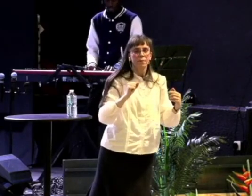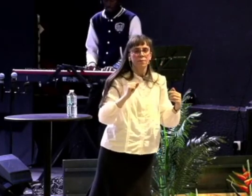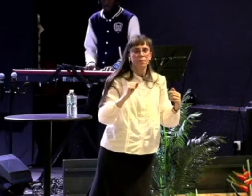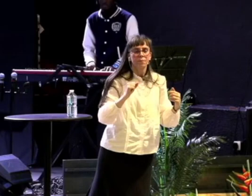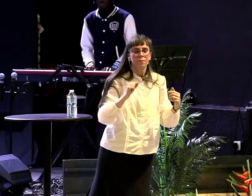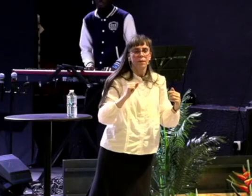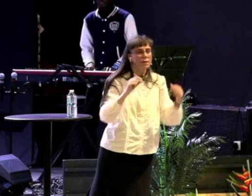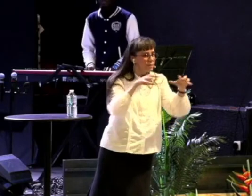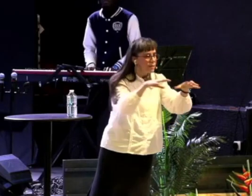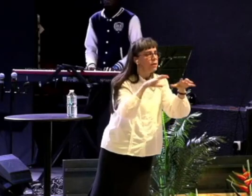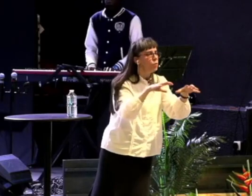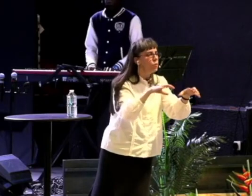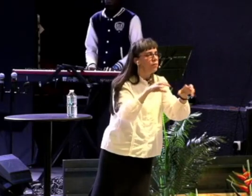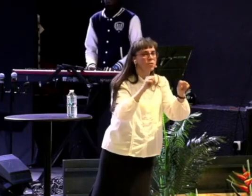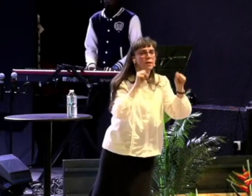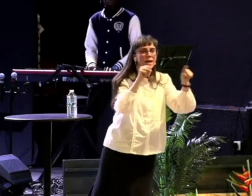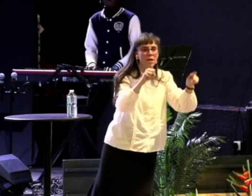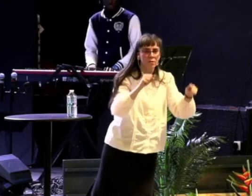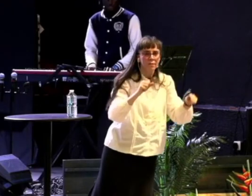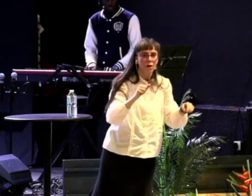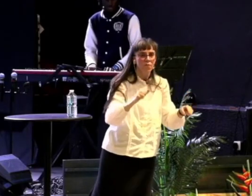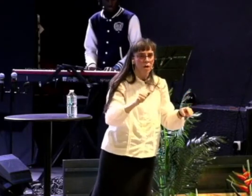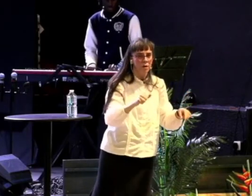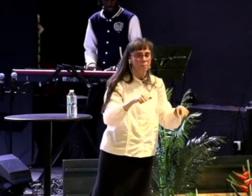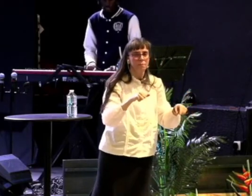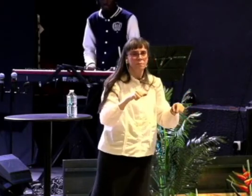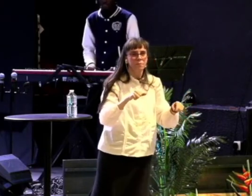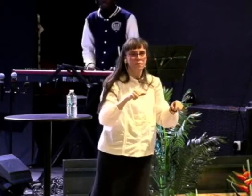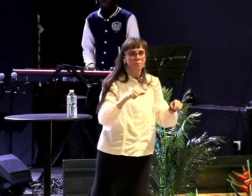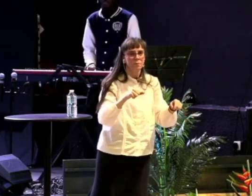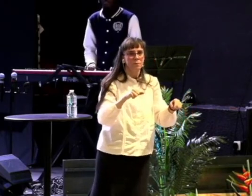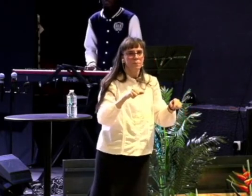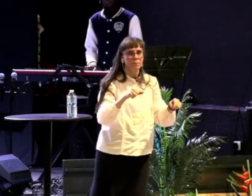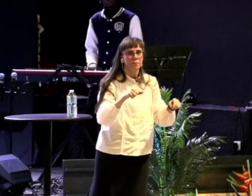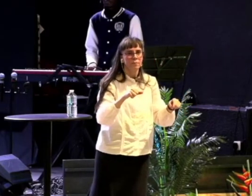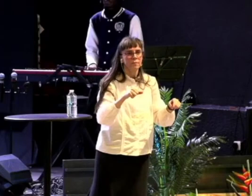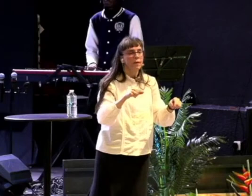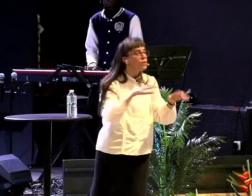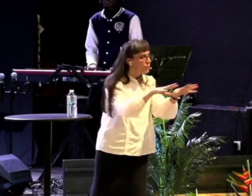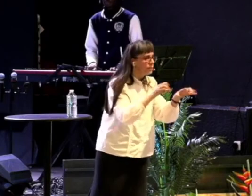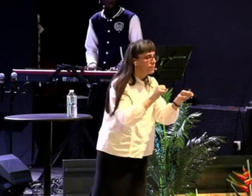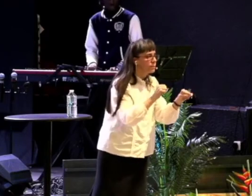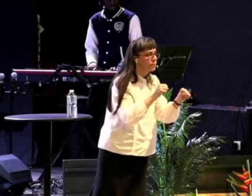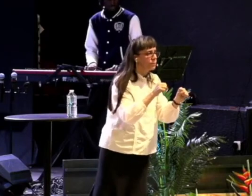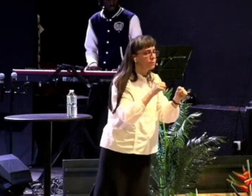les anges de Dieu. Écoute bien, les anges de Dieu sont des esprits